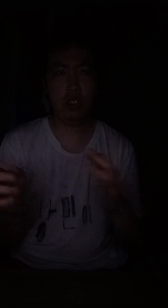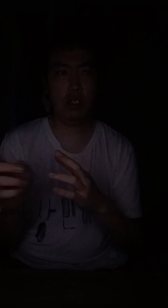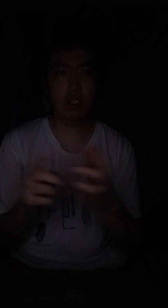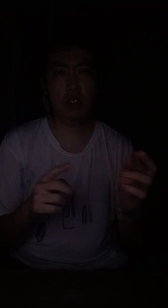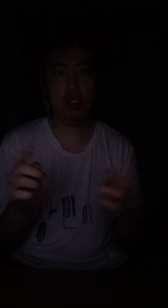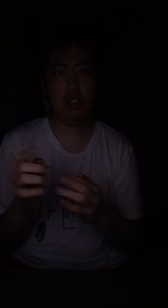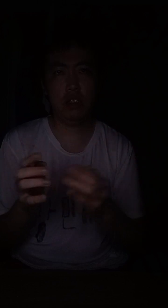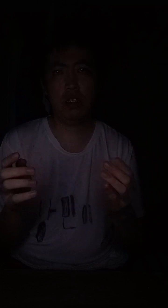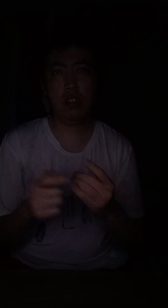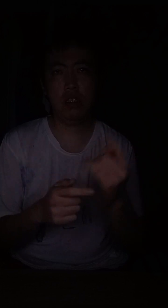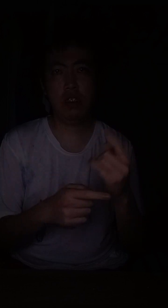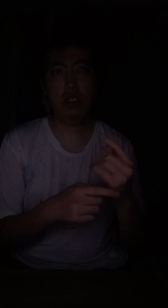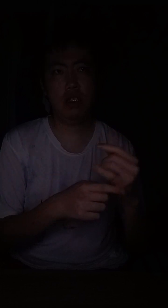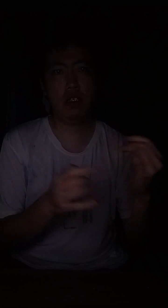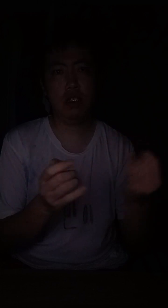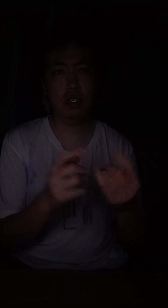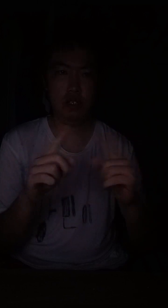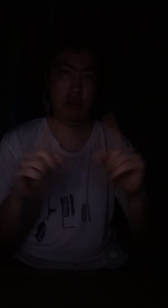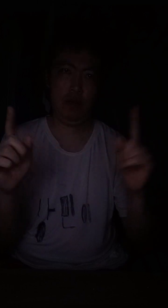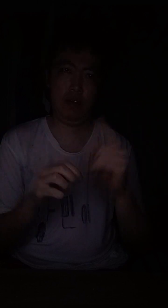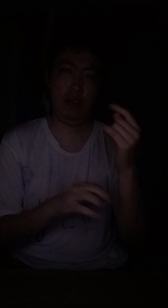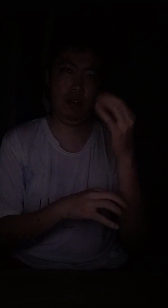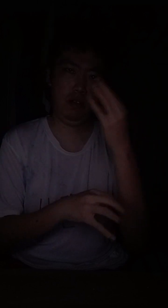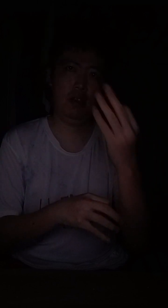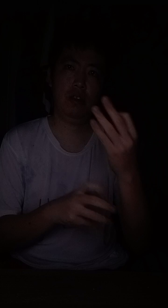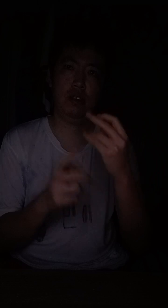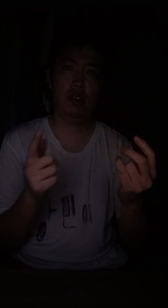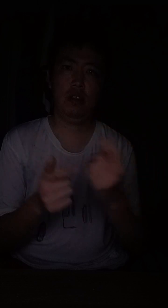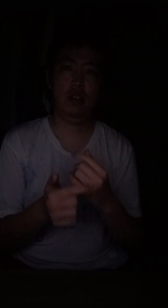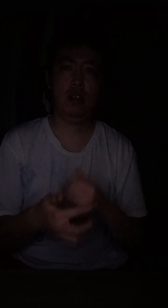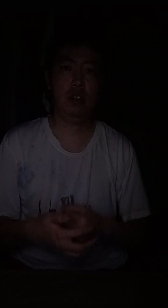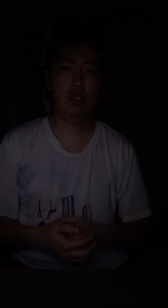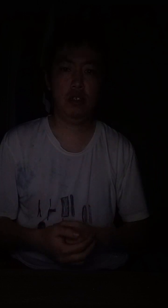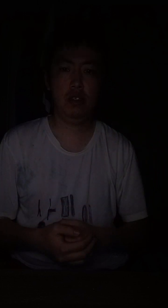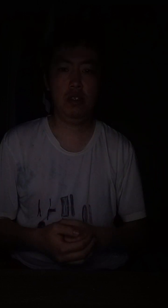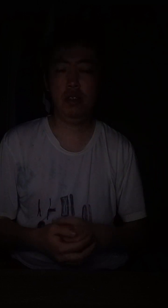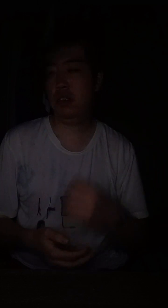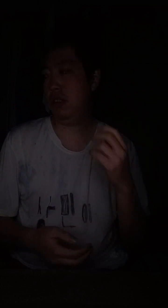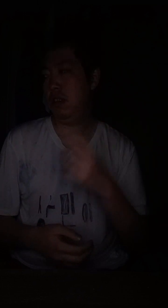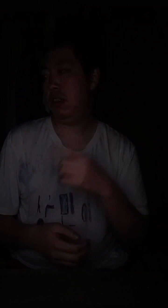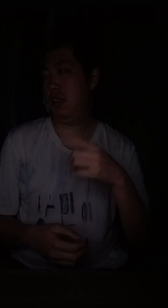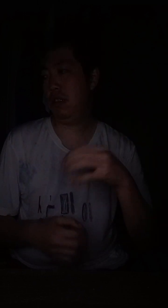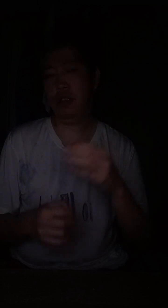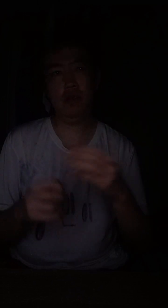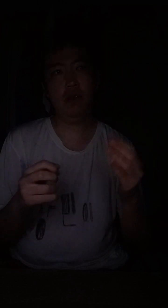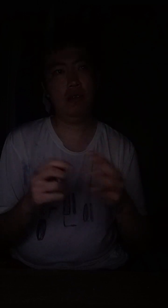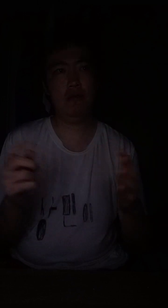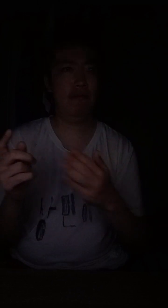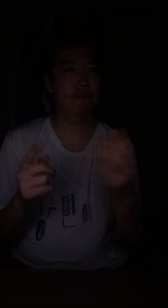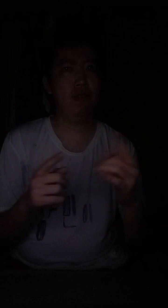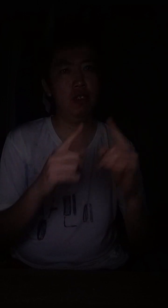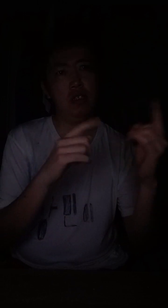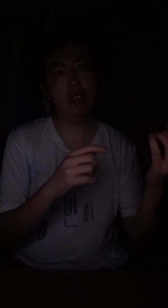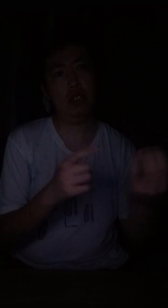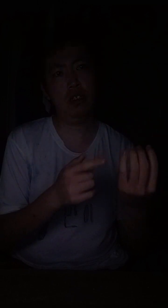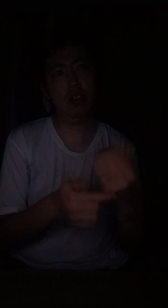내용과 파장 등을 첫머리에 올려 집중 보도했습니다. 하지만 KBS의 관심은 북한이었습니다.